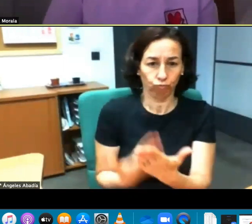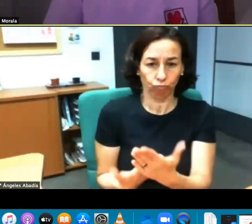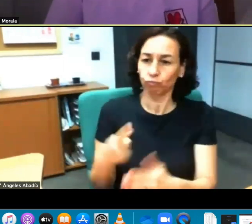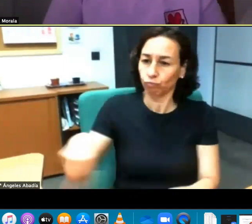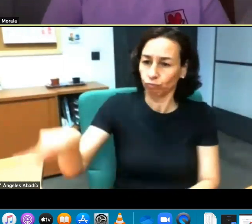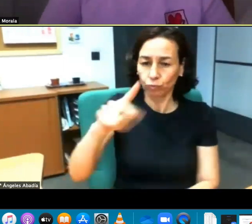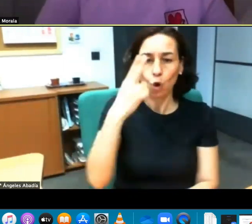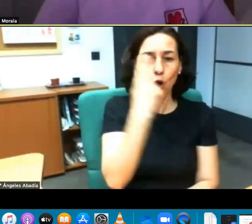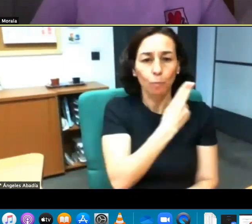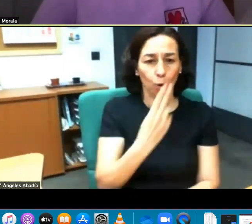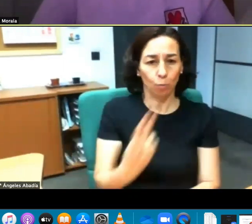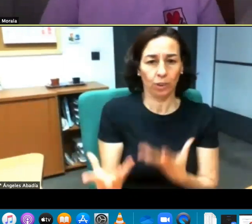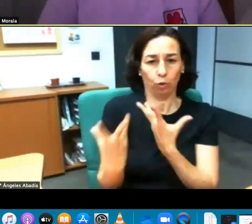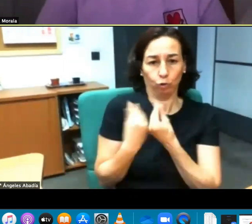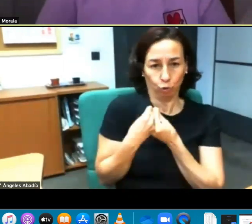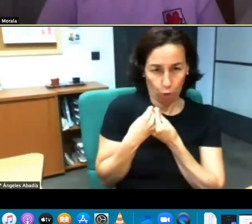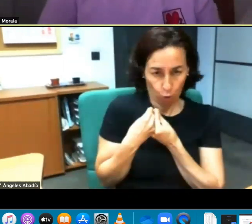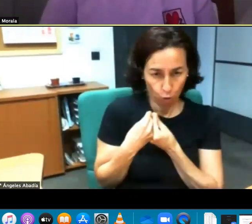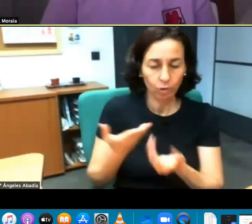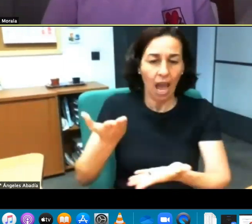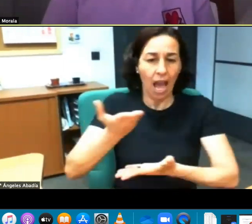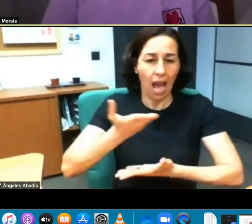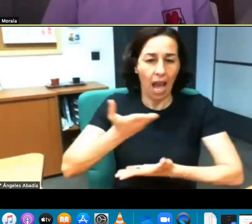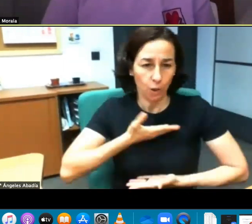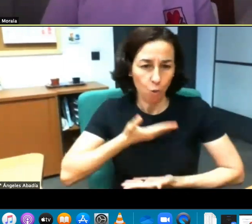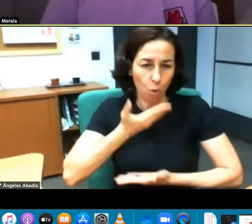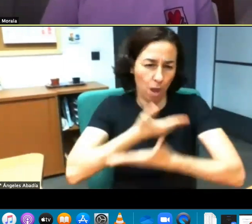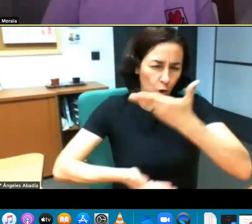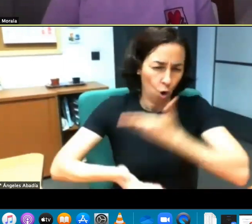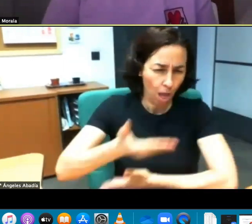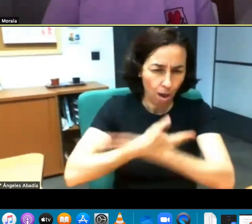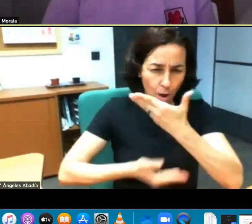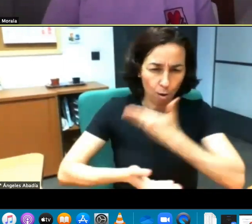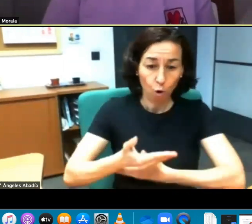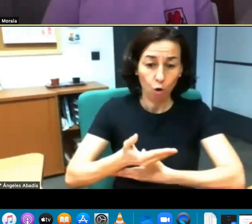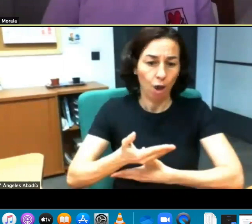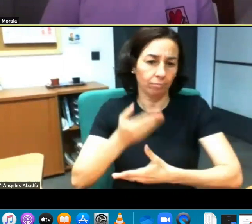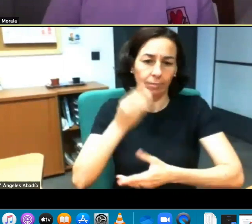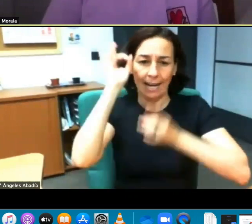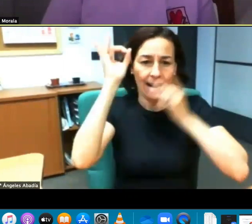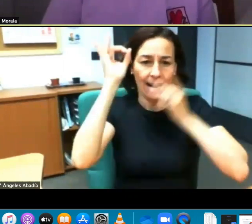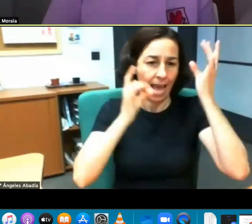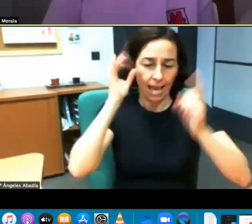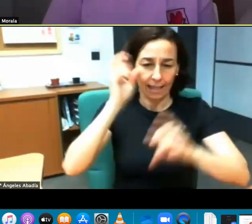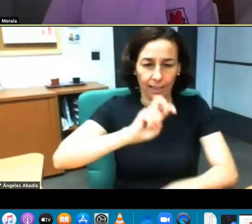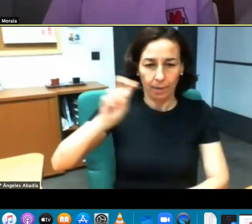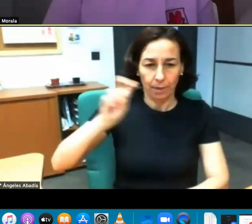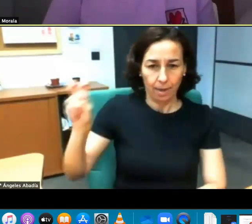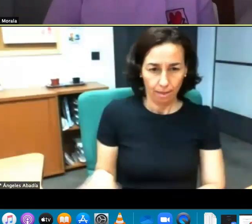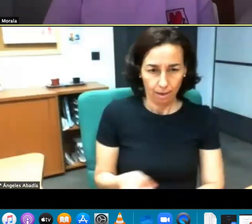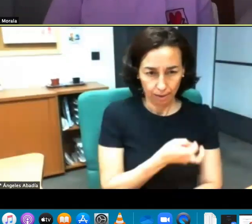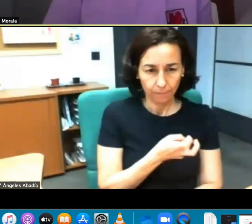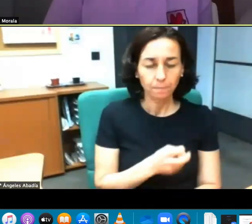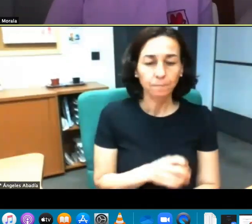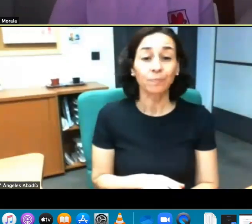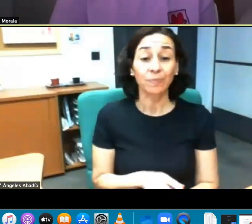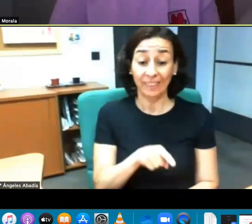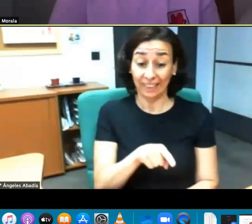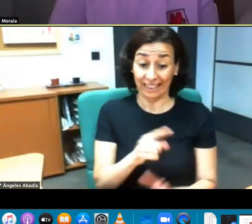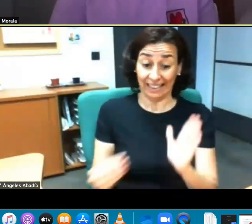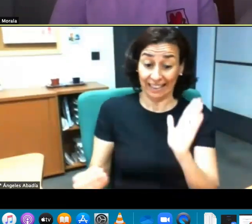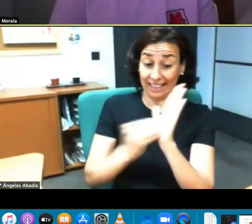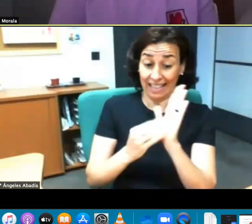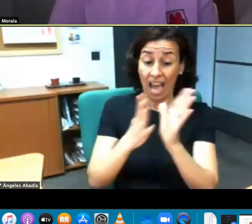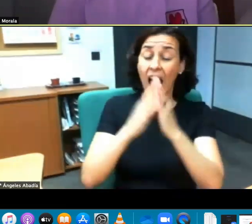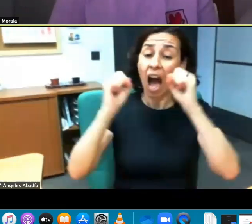con nosotros y nos ayudan y colaboran con nosotros en estas actividades. También a través de este acuerdo se les da de alta